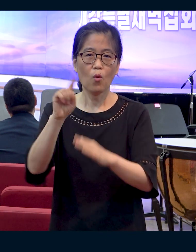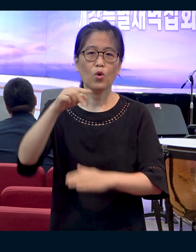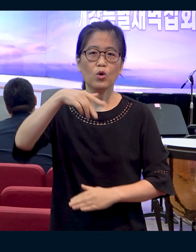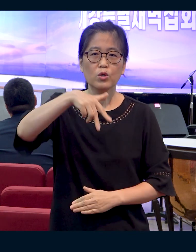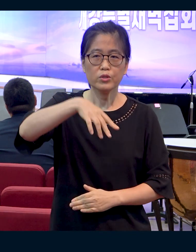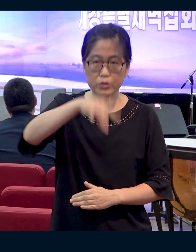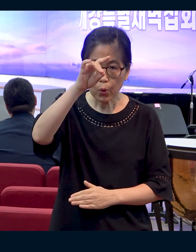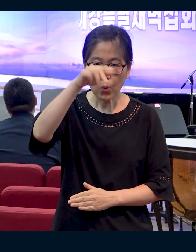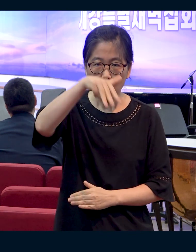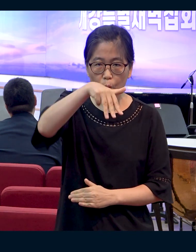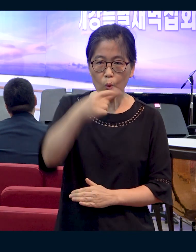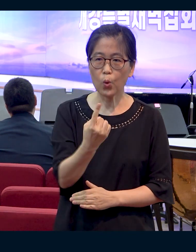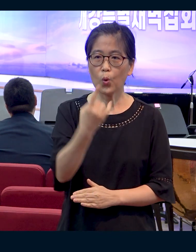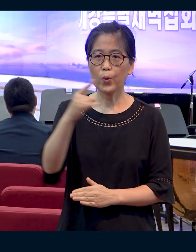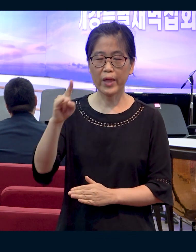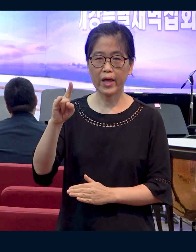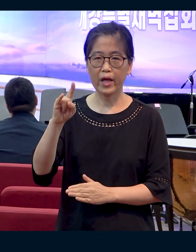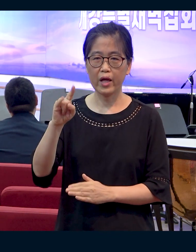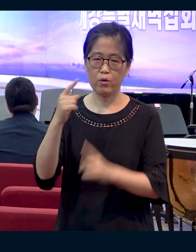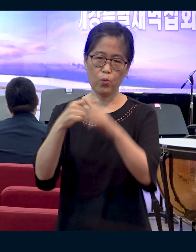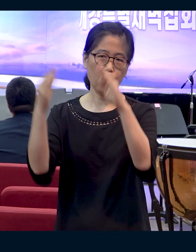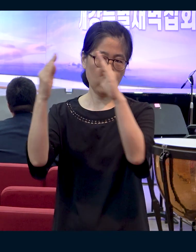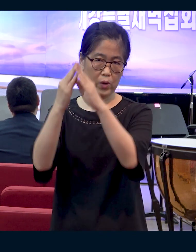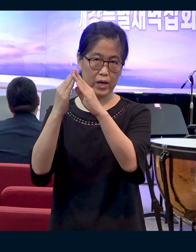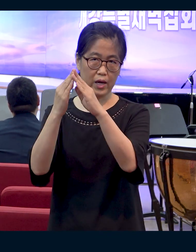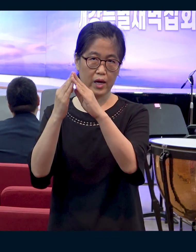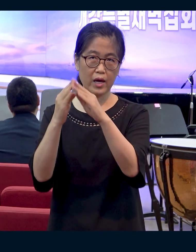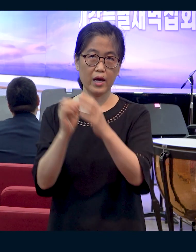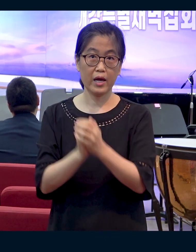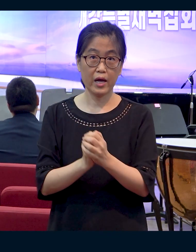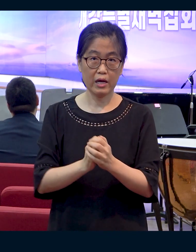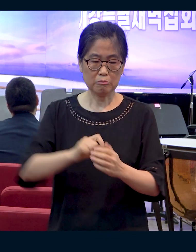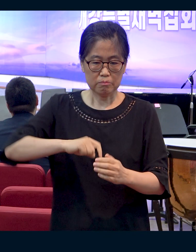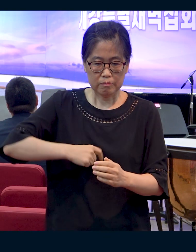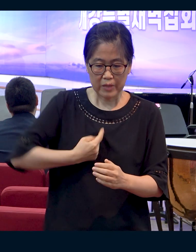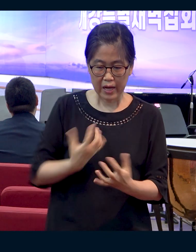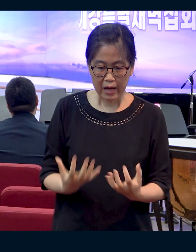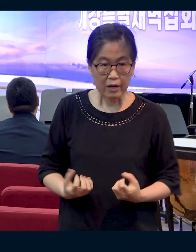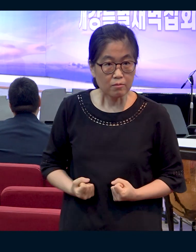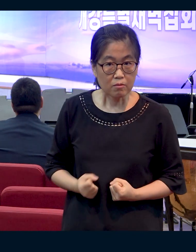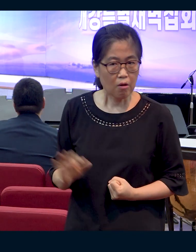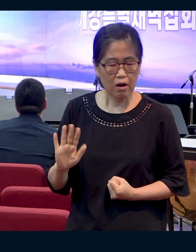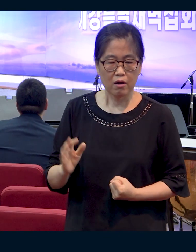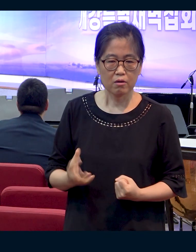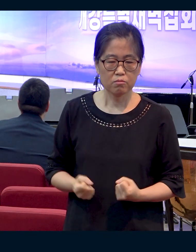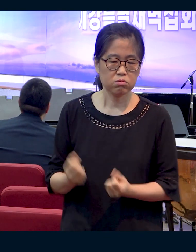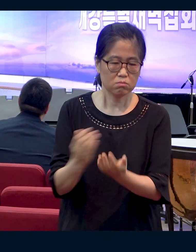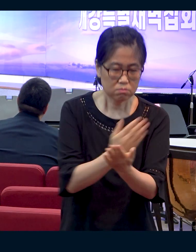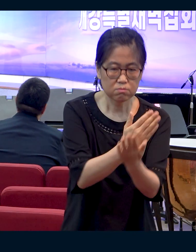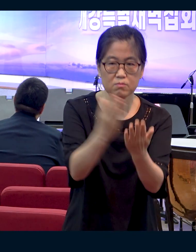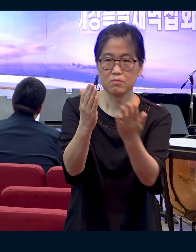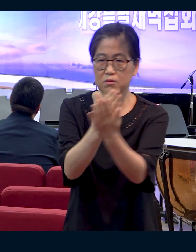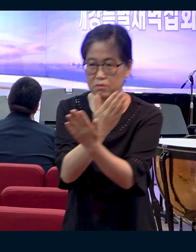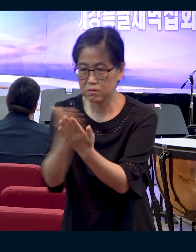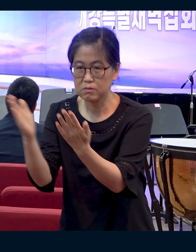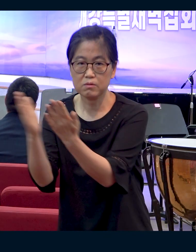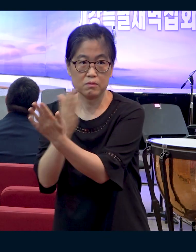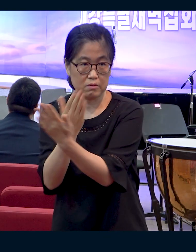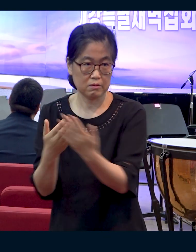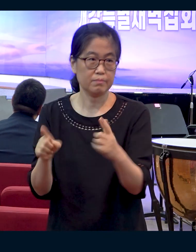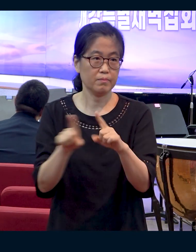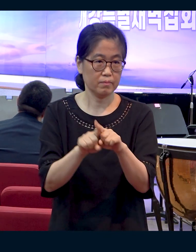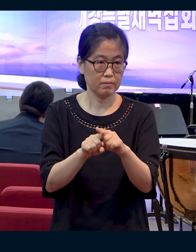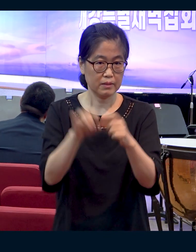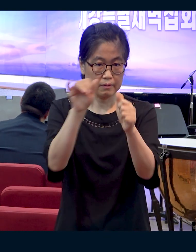핵심은요, 우리가 아는 것처럼 정말 더불어 함께 자기 것을 주장하지 않고 물건을 통용하고 나누고